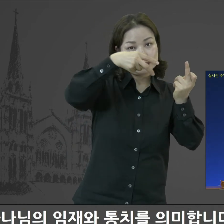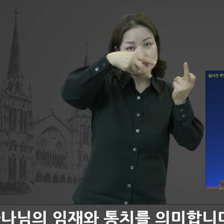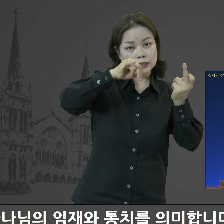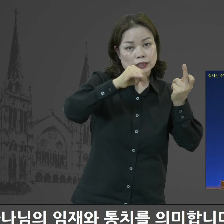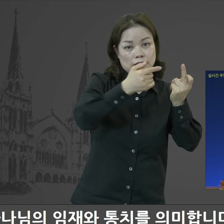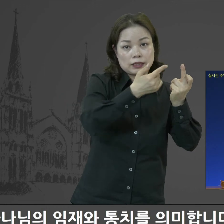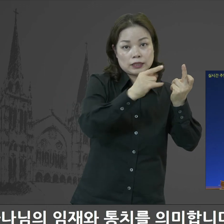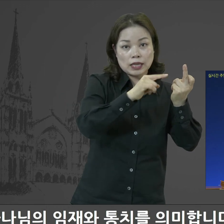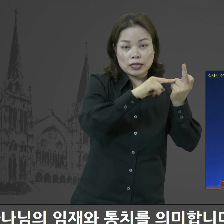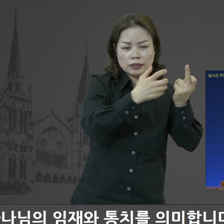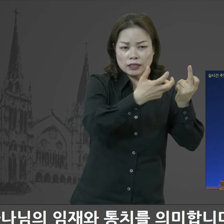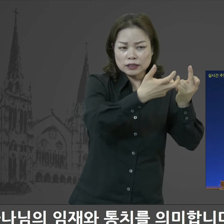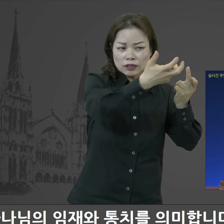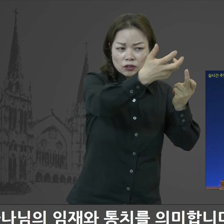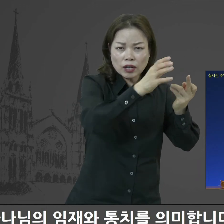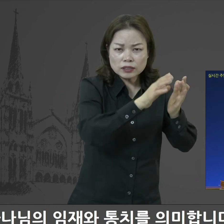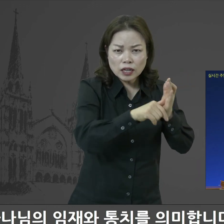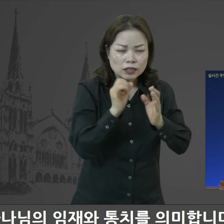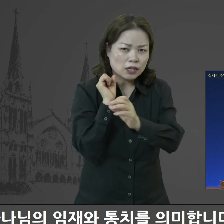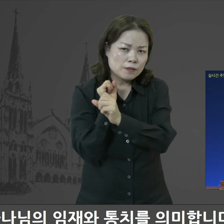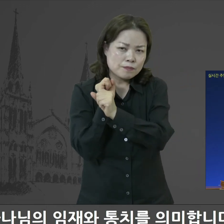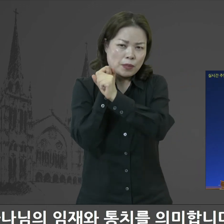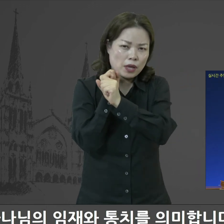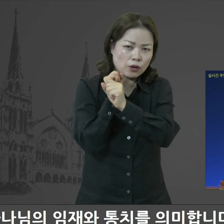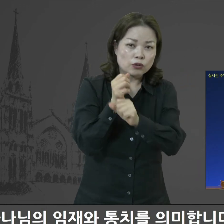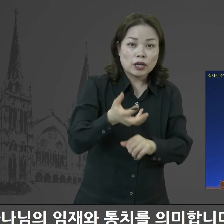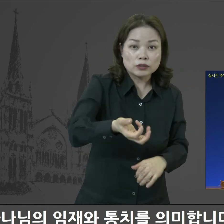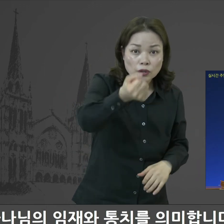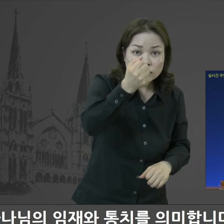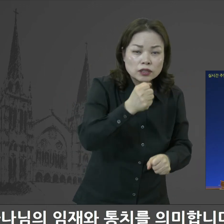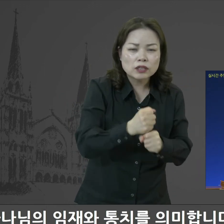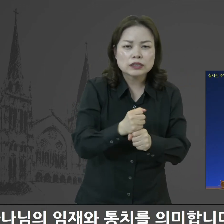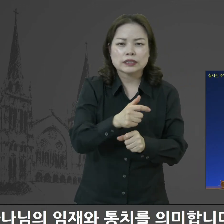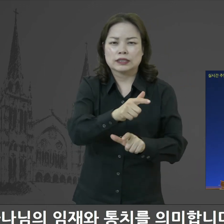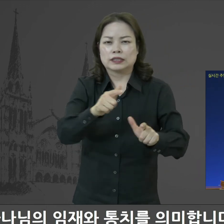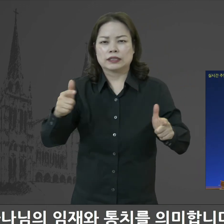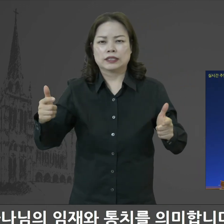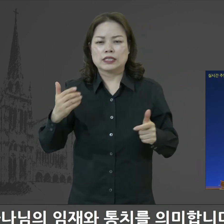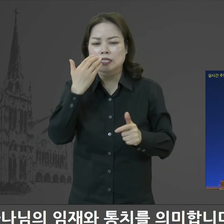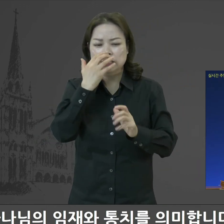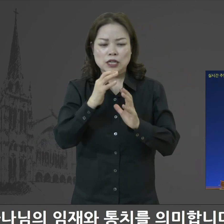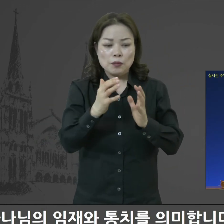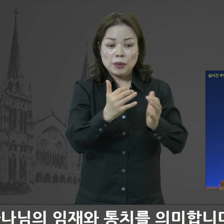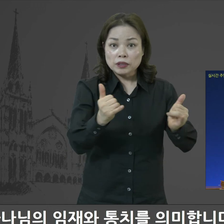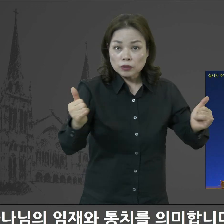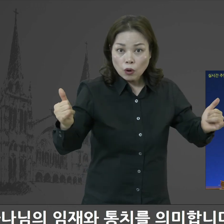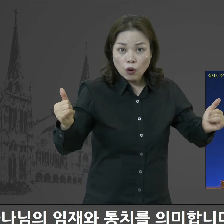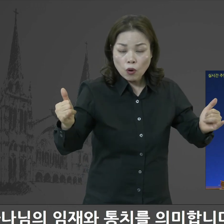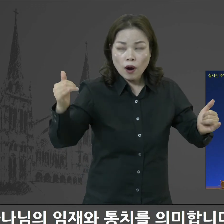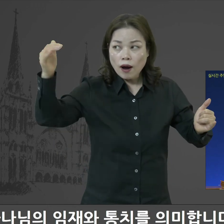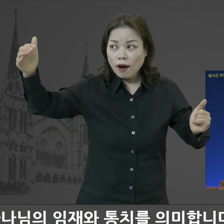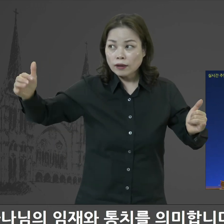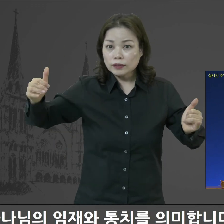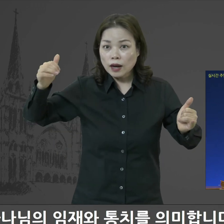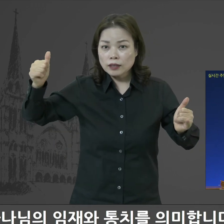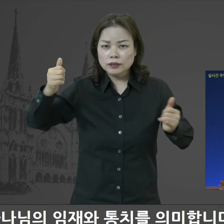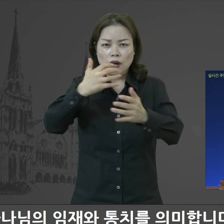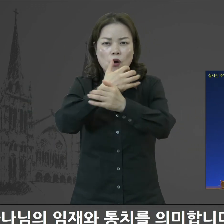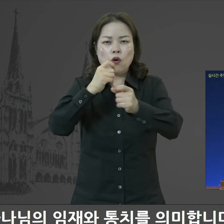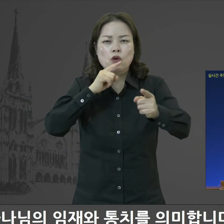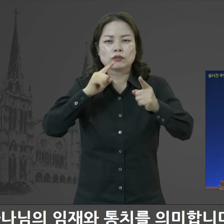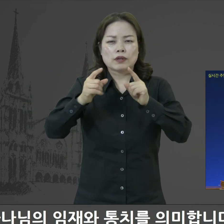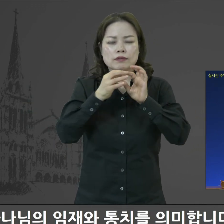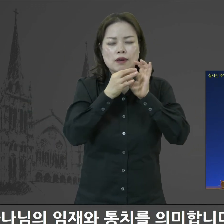내보고 그것을 담아서 그것을 메고 떠난 것은, 이스라엘 백성들이 하나님과 맺은